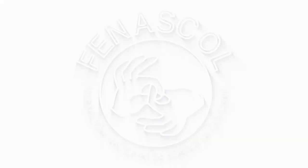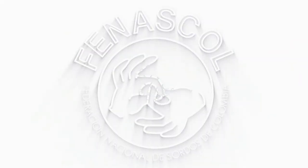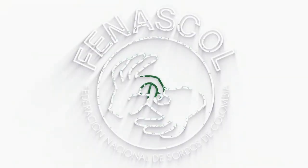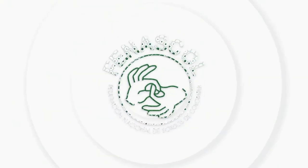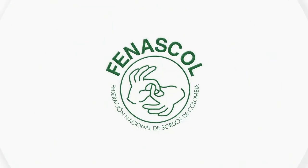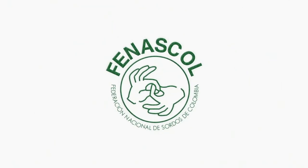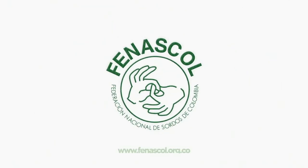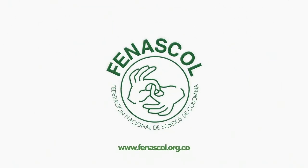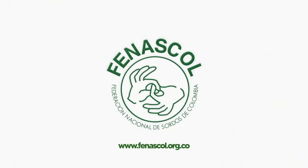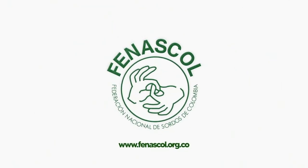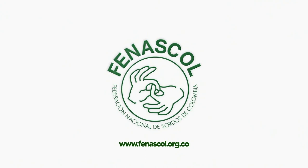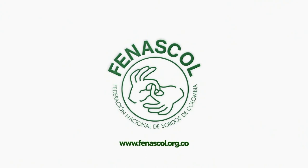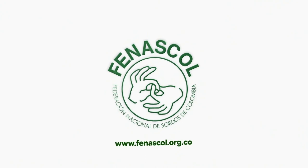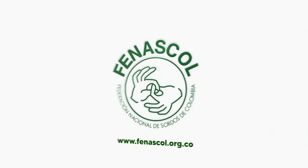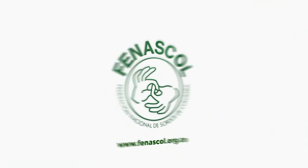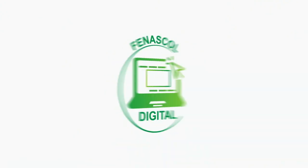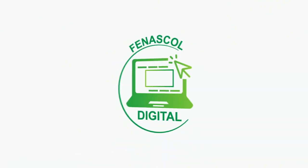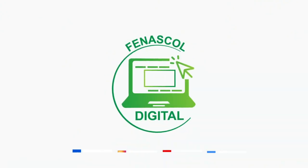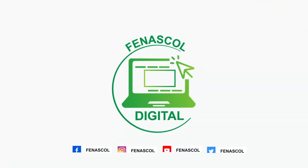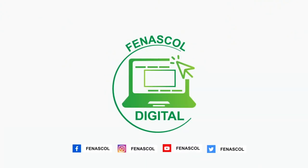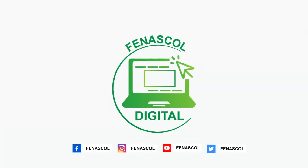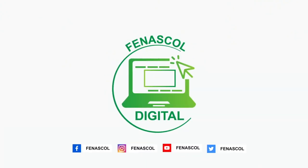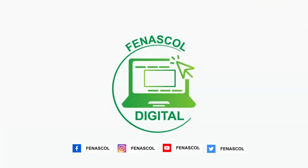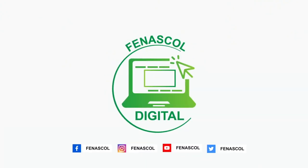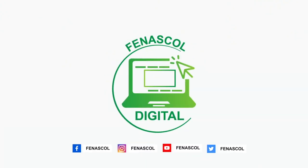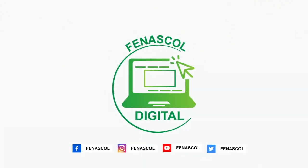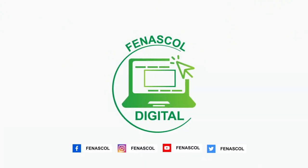¡Gracias! ¡Gracias! ¡Gracias! ¡Gracias! ¡Gracias! ¡Gracias!